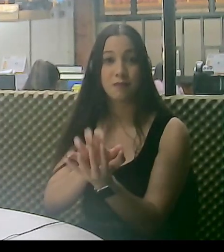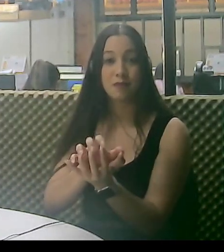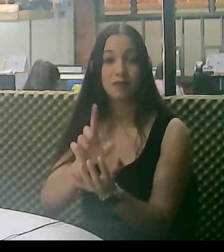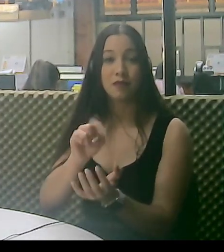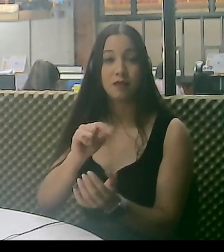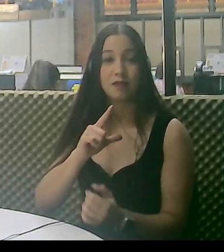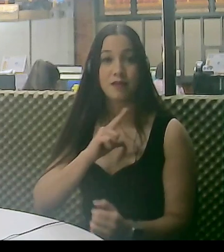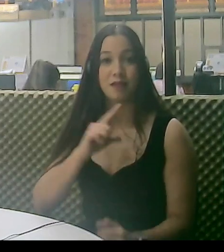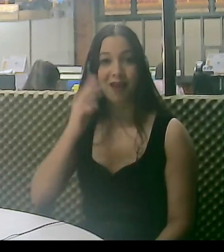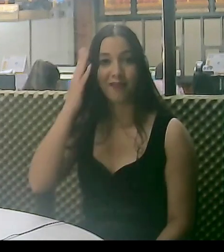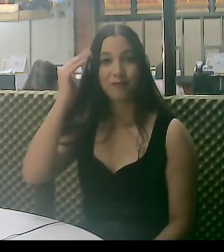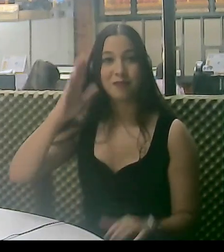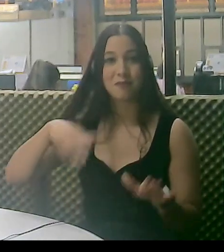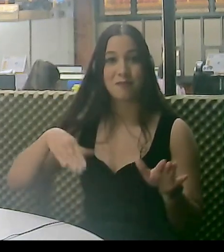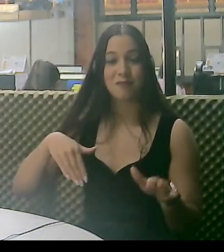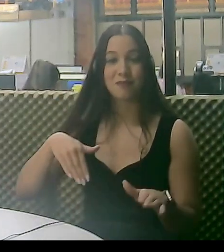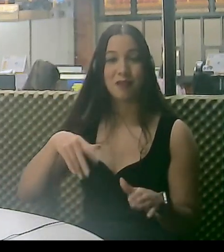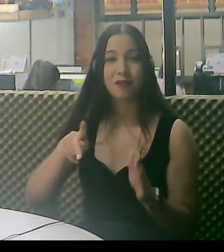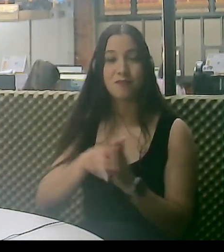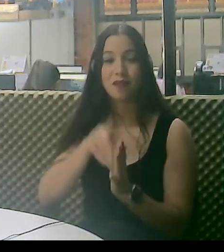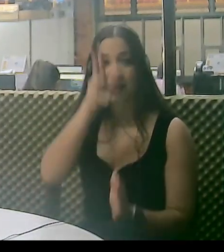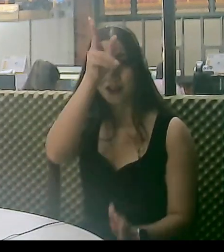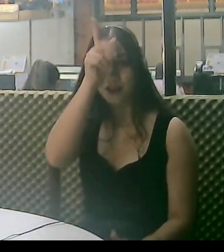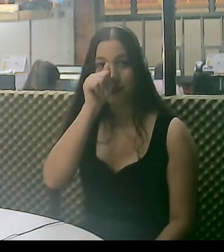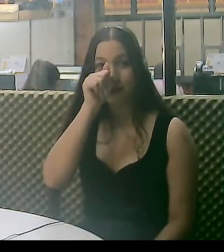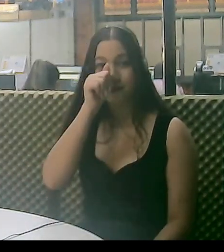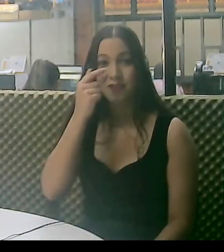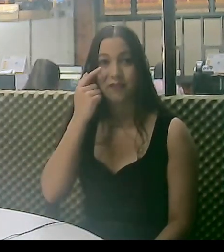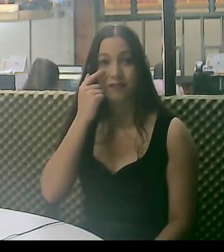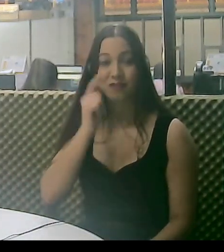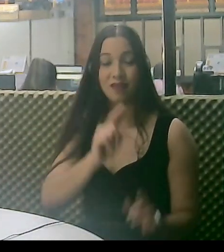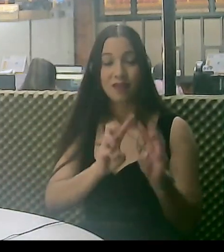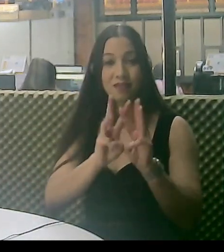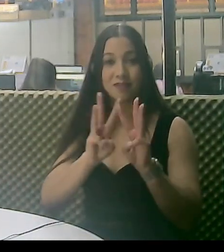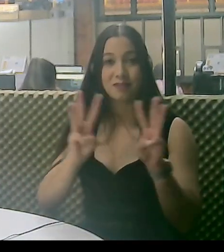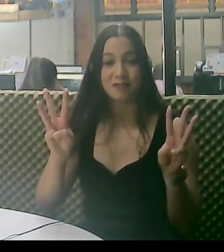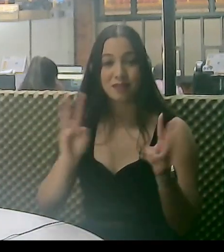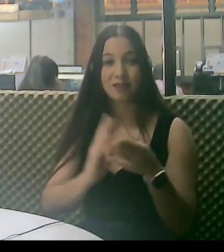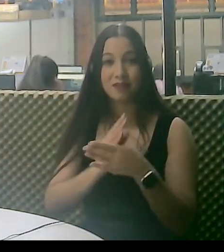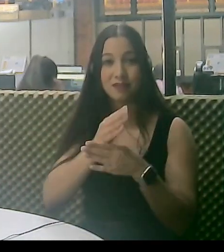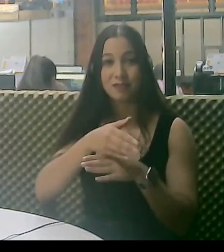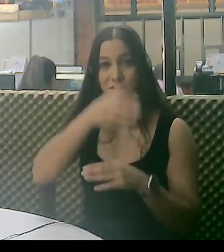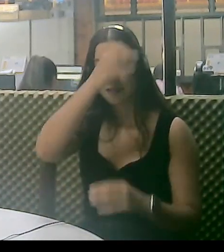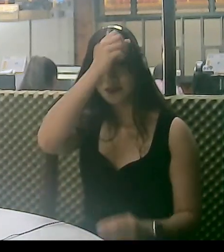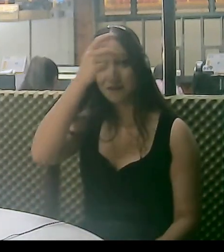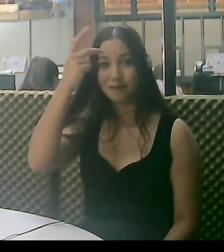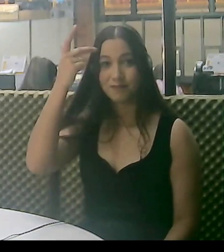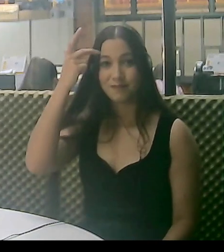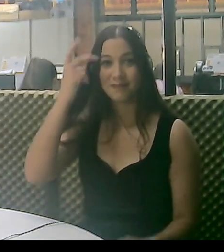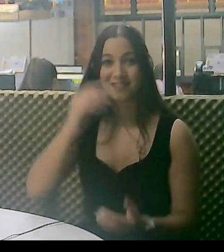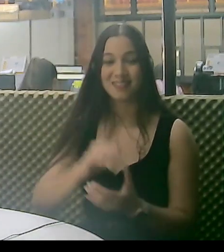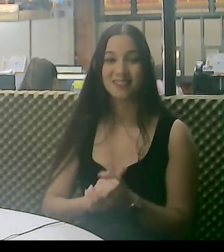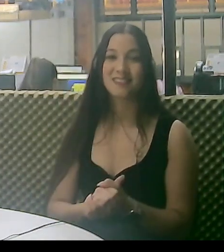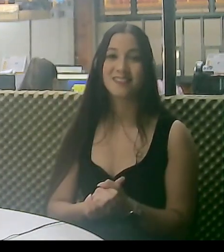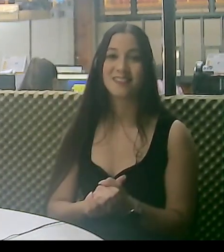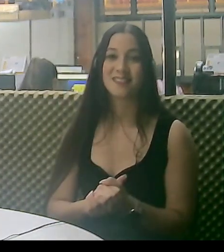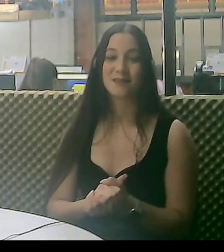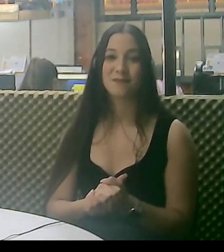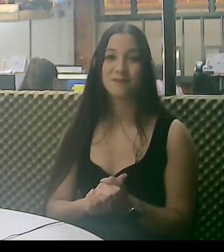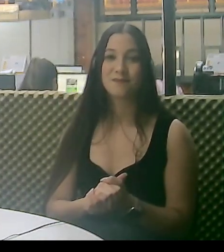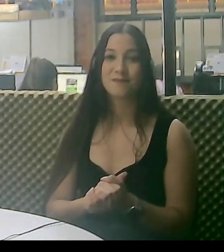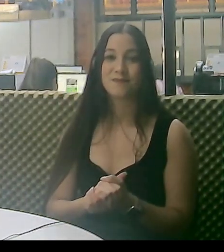que abriga a famosa praia de Porto de Galinhas. Confira o ranking completo acessando o portal da Prefeitura.